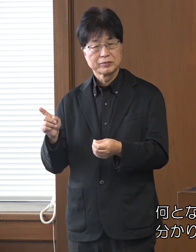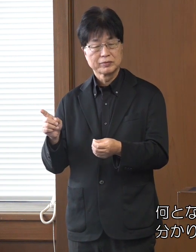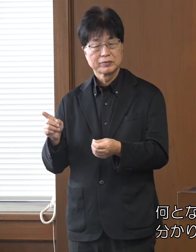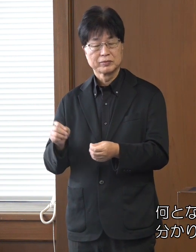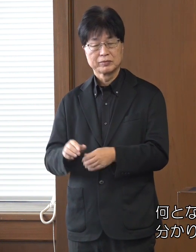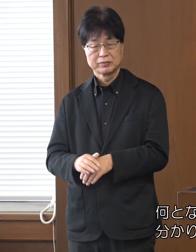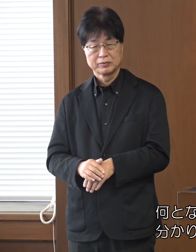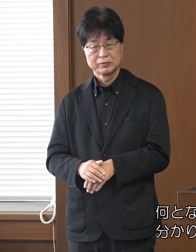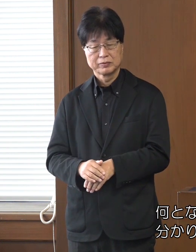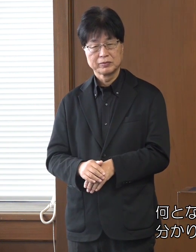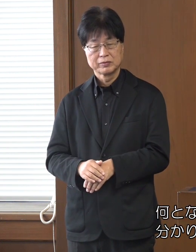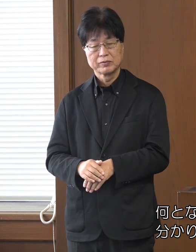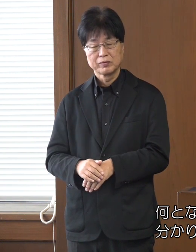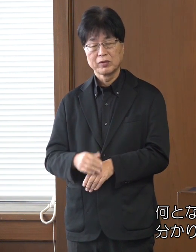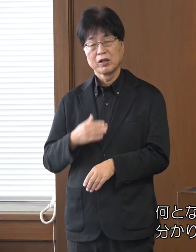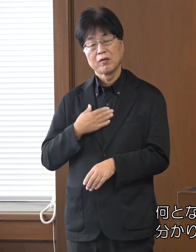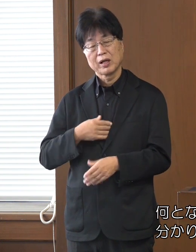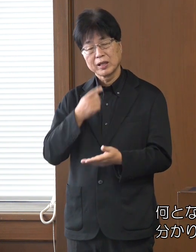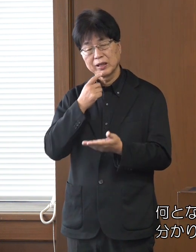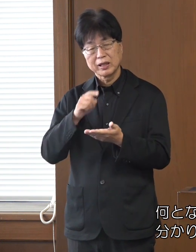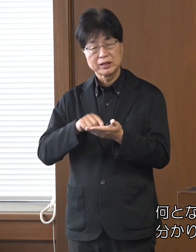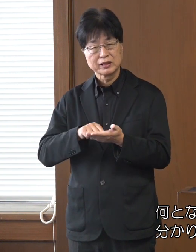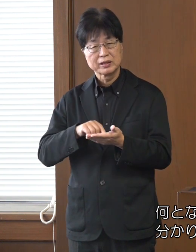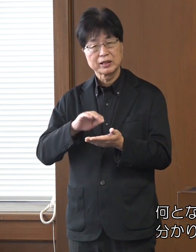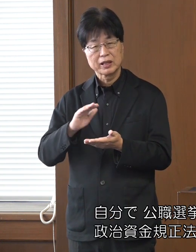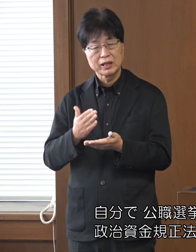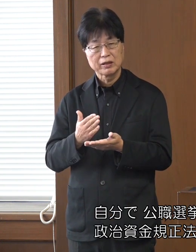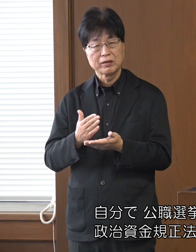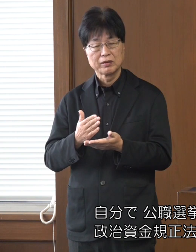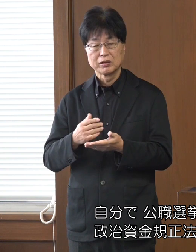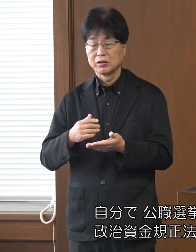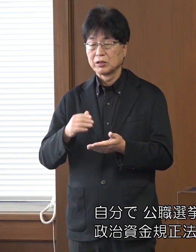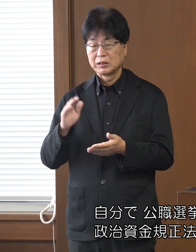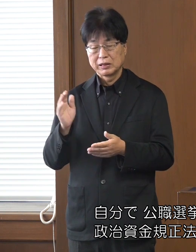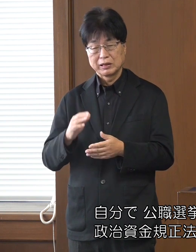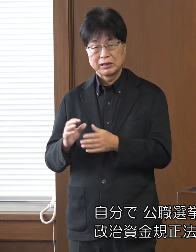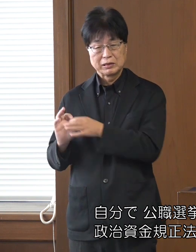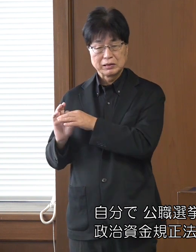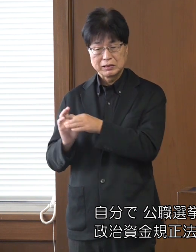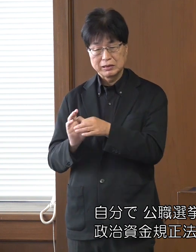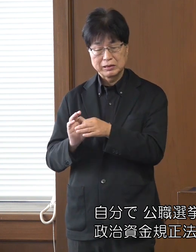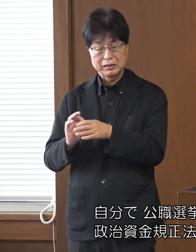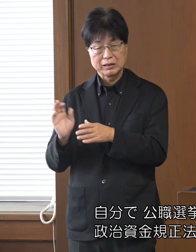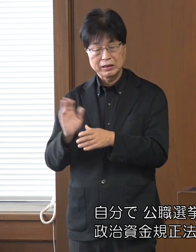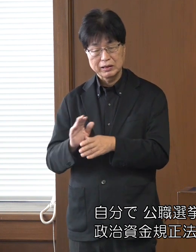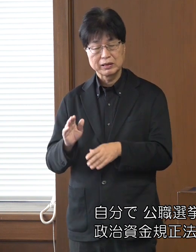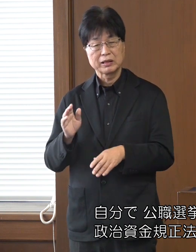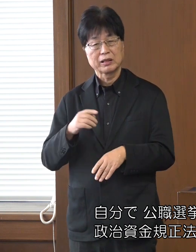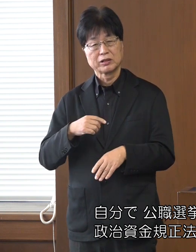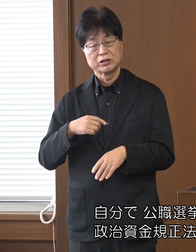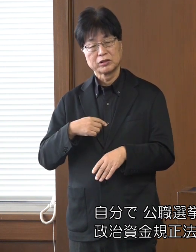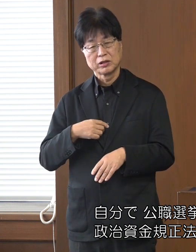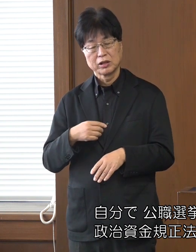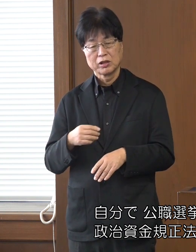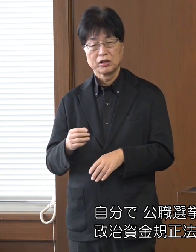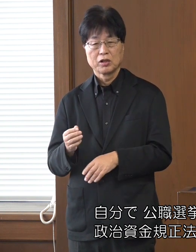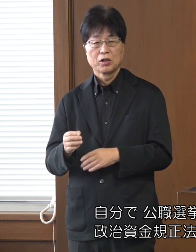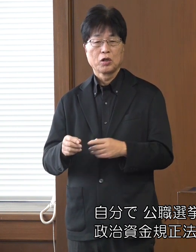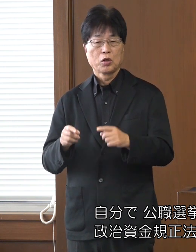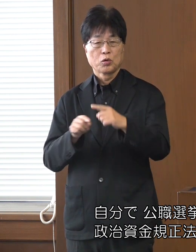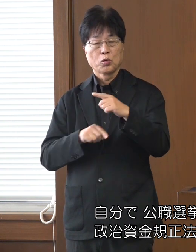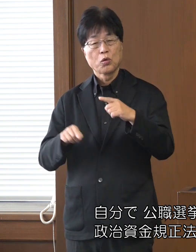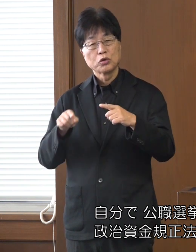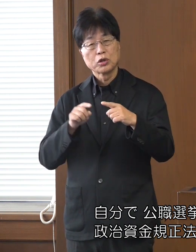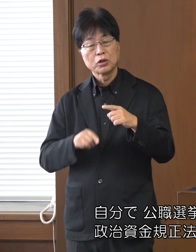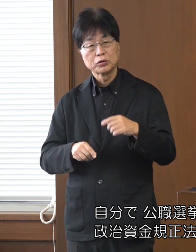ってまかれやすいんだけれども、自分で公職選挙法とか政治資金規正法っていう